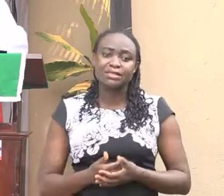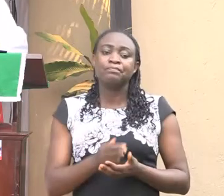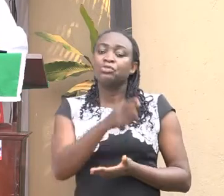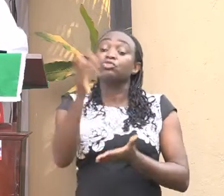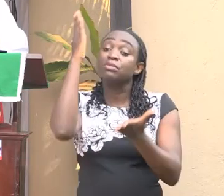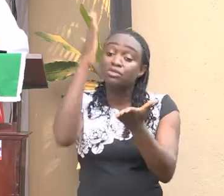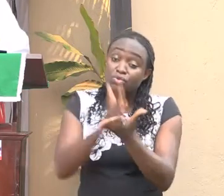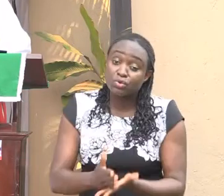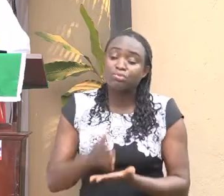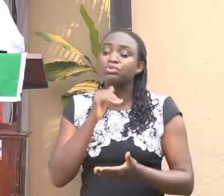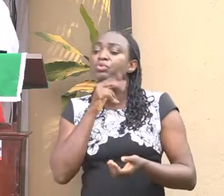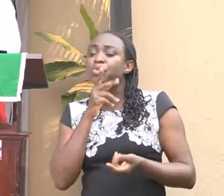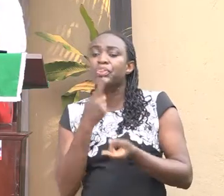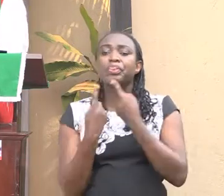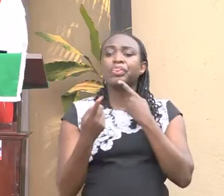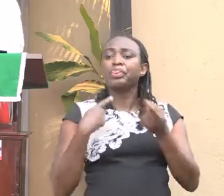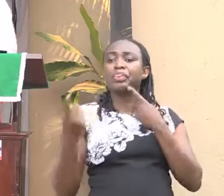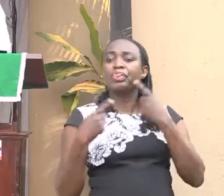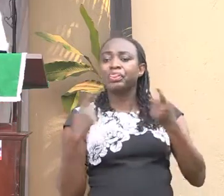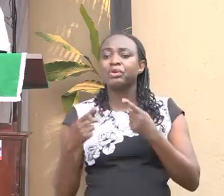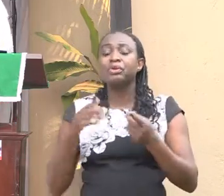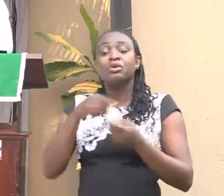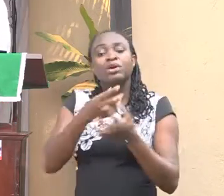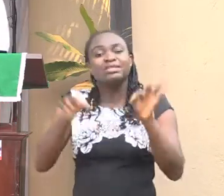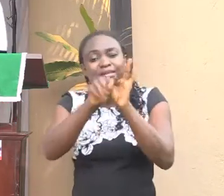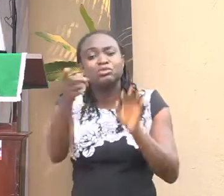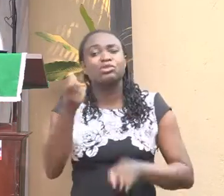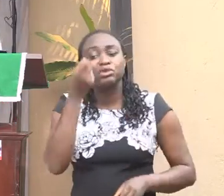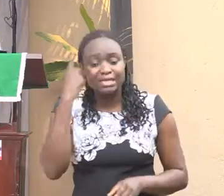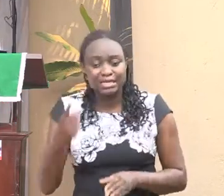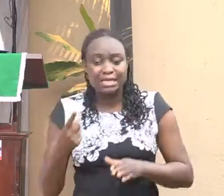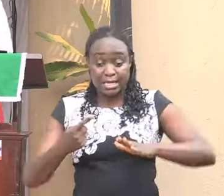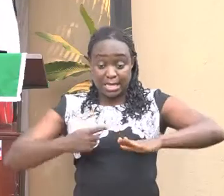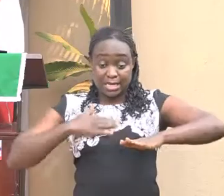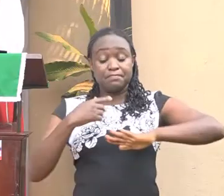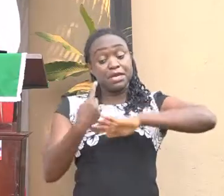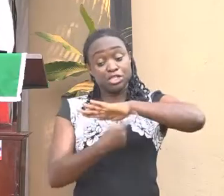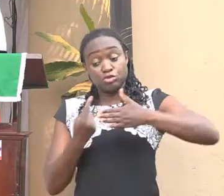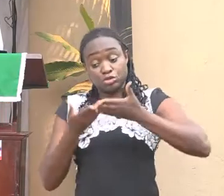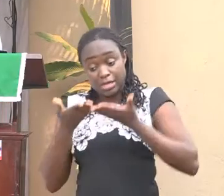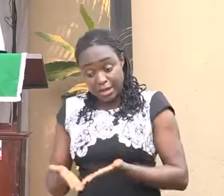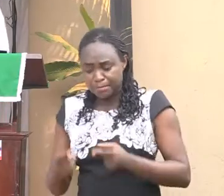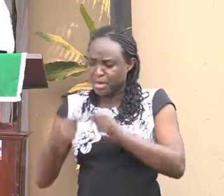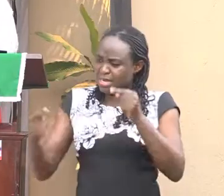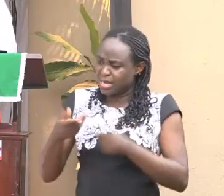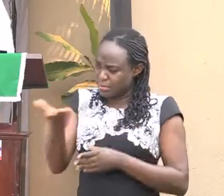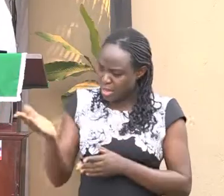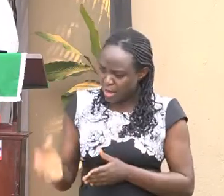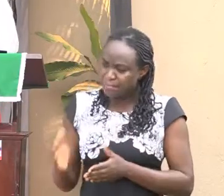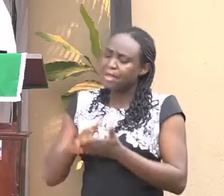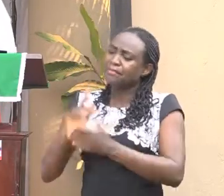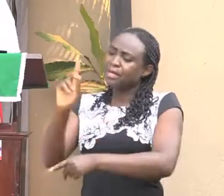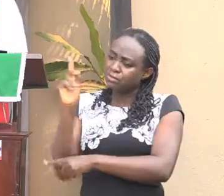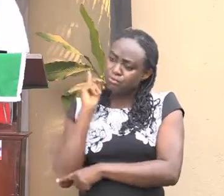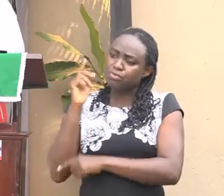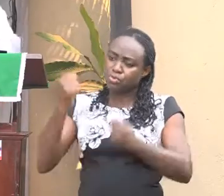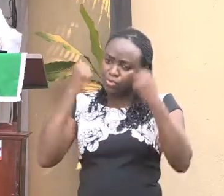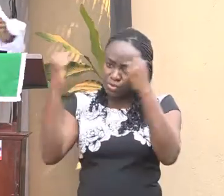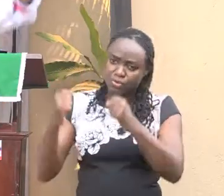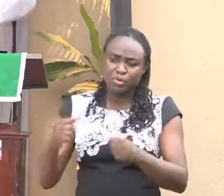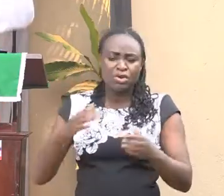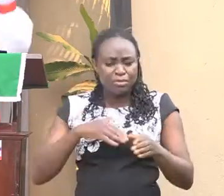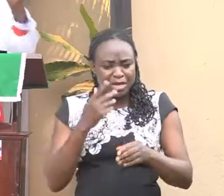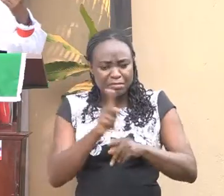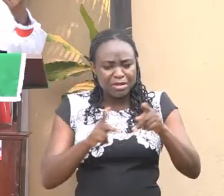mulekerawo okweyogezayogeza njagala otegere kino ndiri mu mbeera eyo wadde waliwo abalabe naye omukuumi wo w'amaanyi wadde